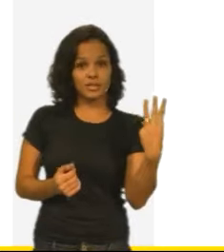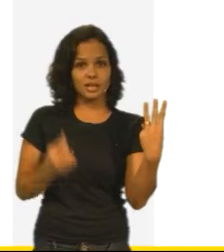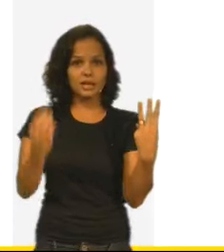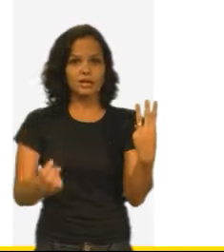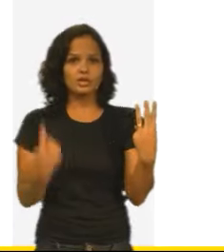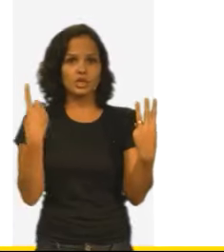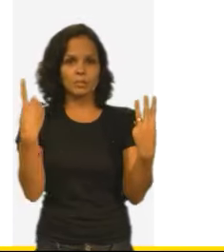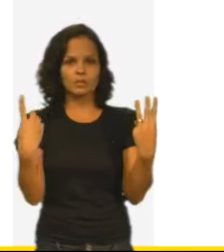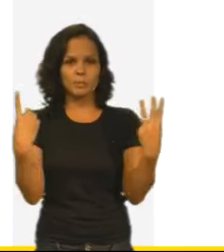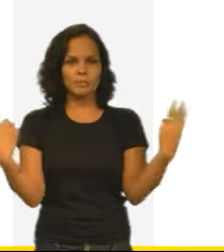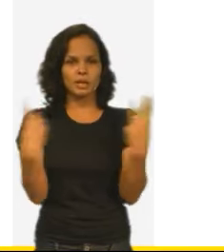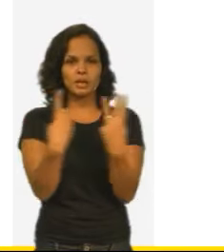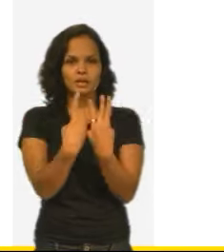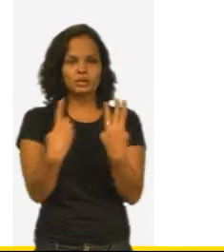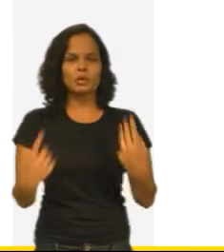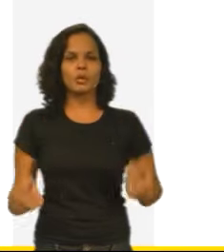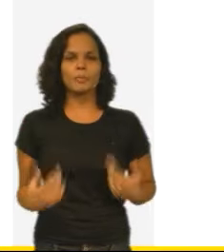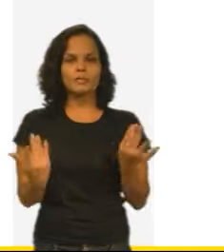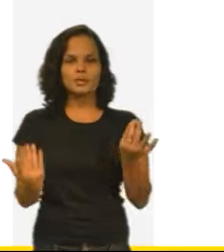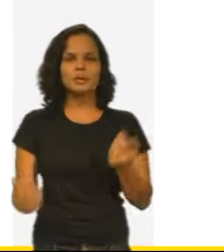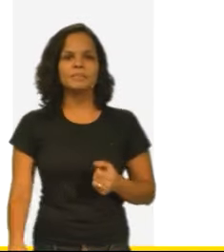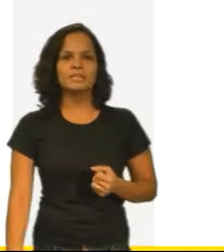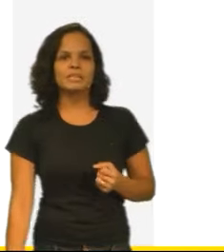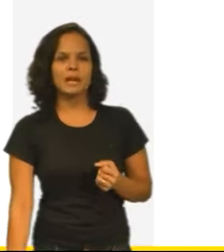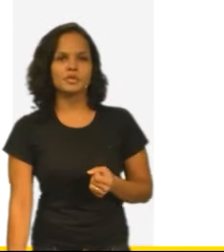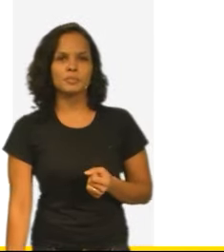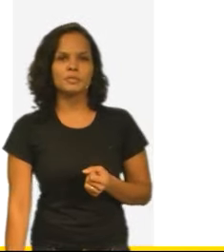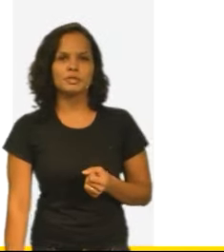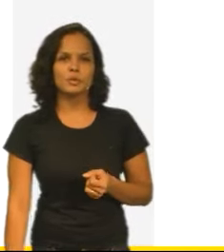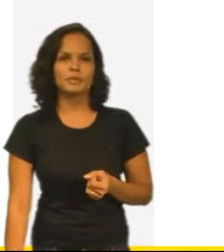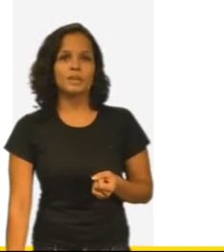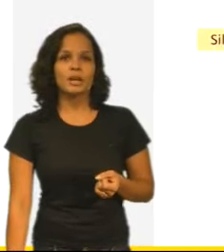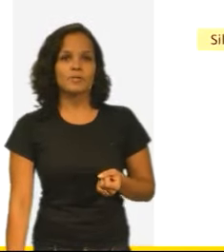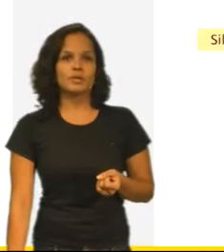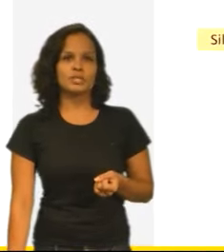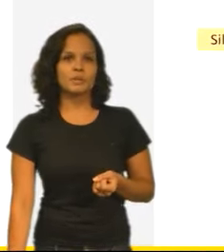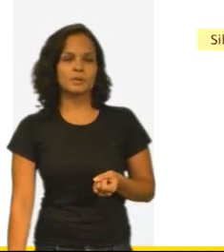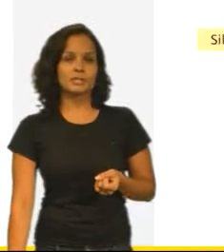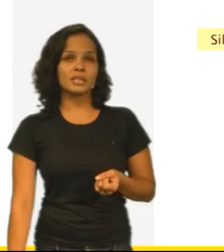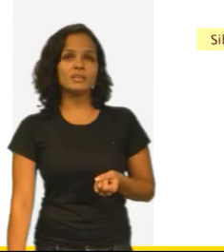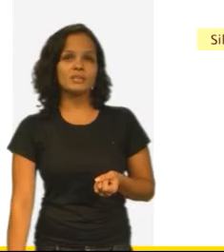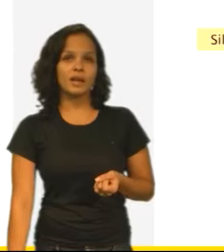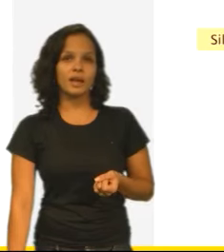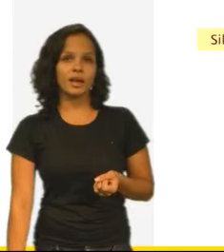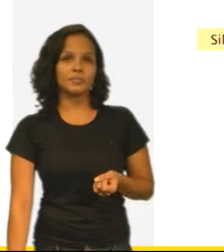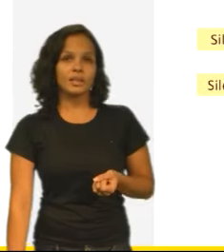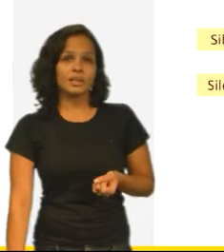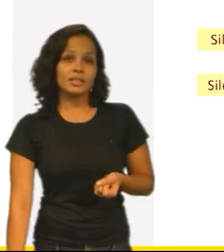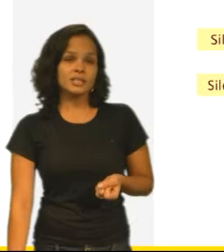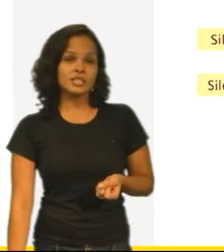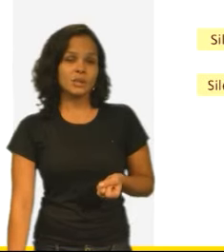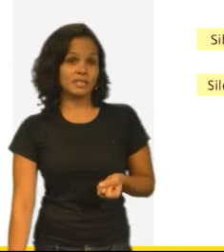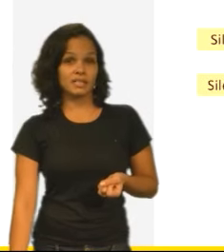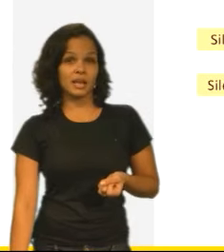terceira, somos é primeira, trocou a pessoa, sílabe de pessoa. Vou dizer para vocês, olha lá, que existe também a sílabe